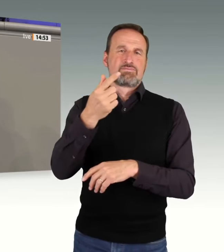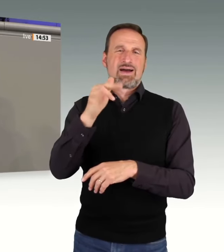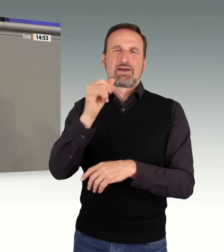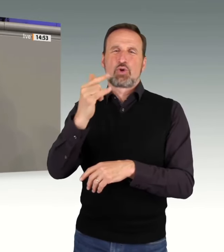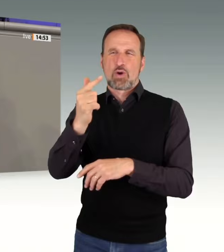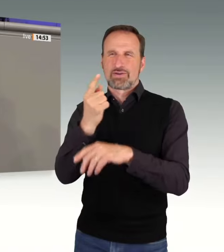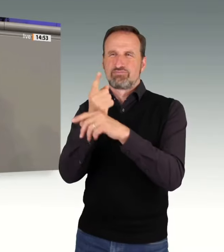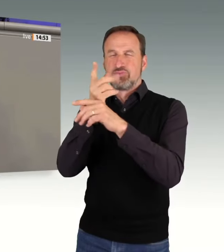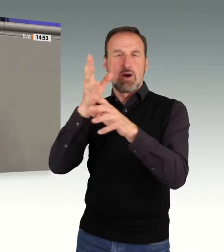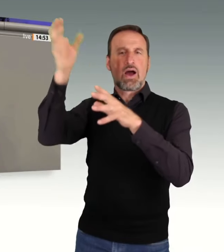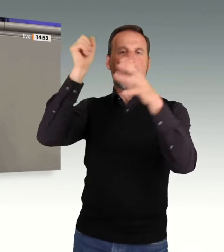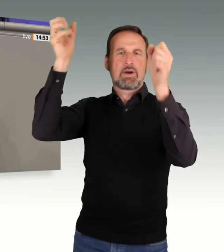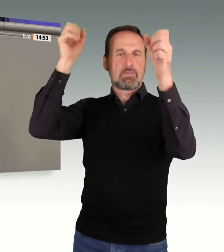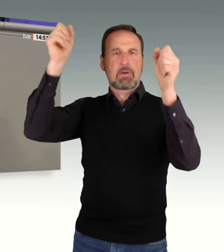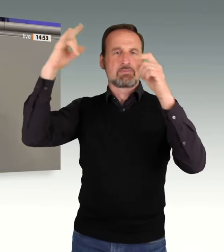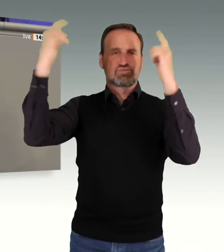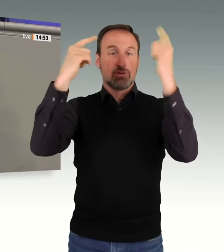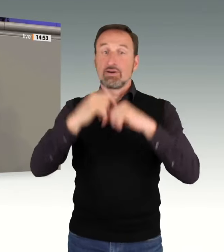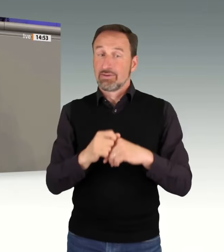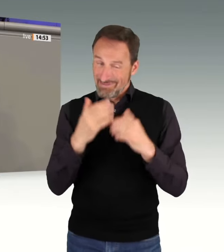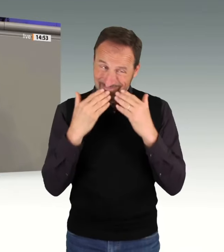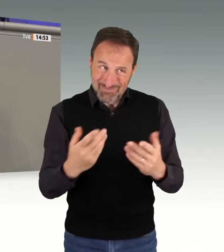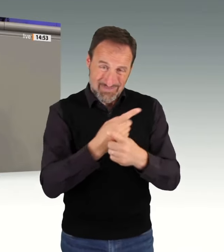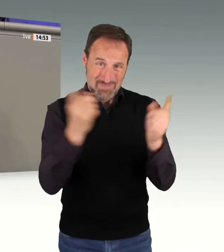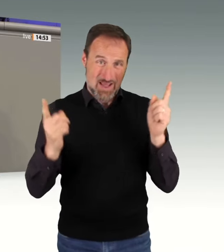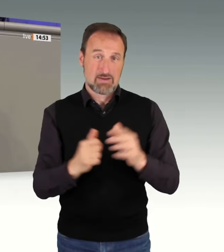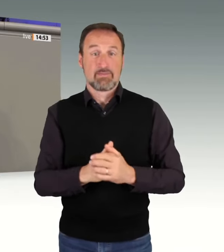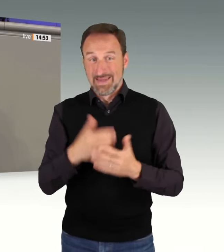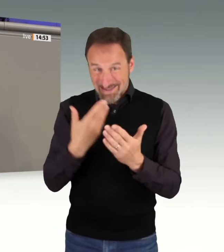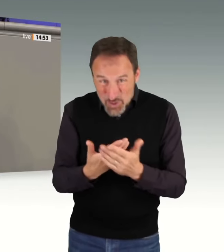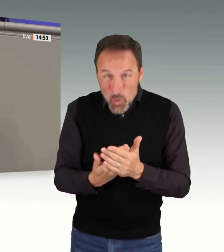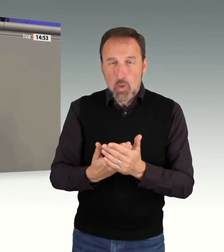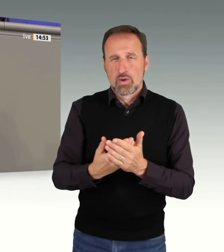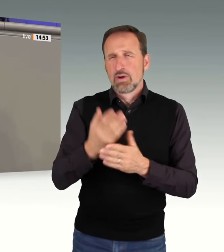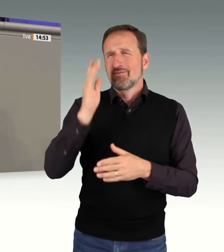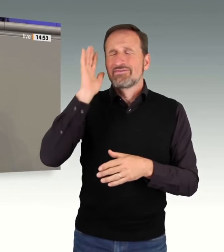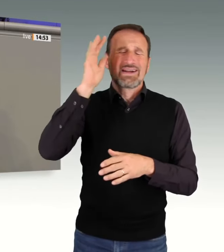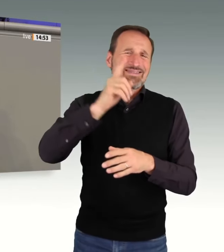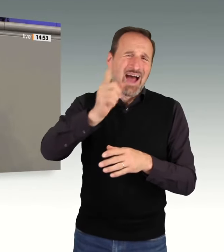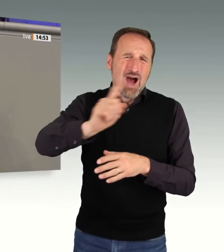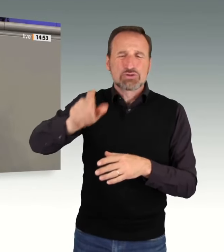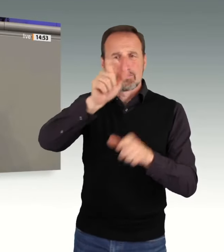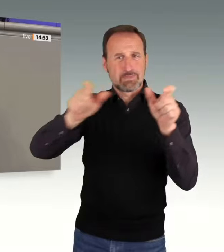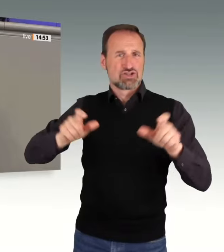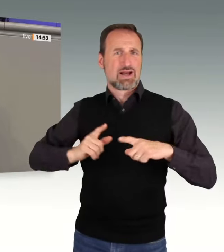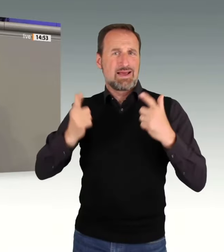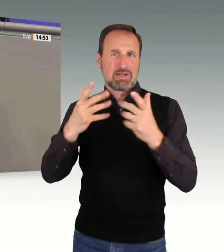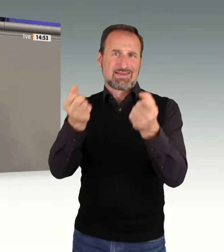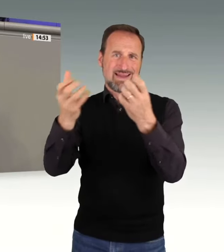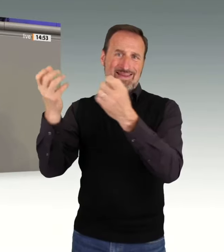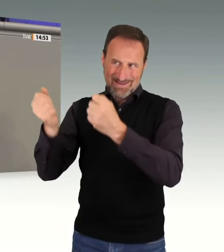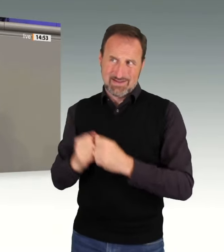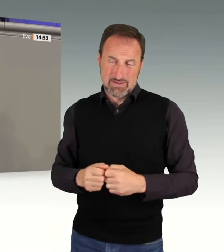kontinentaler Traum außer friedliches Europa? Nein. Haben wir etwa irgendwelche anderen Verpflichtungen als der